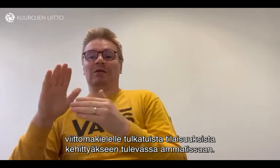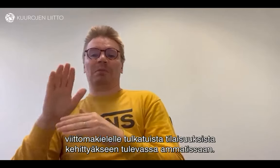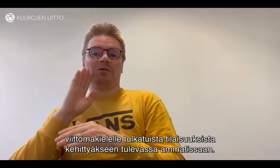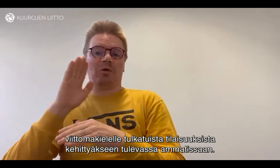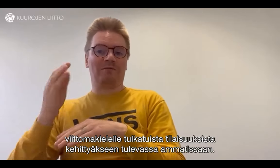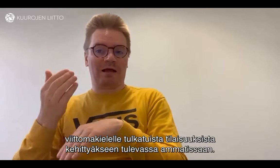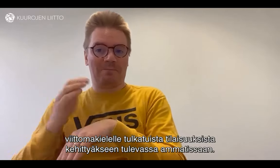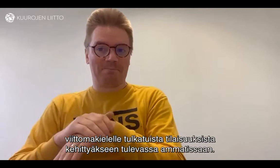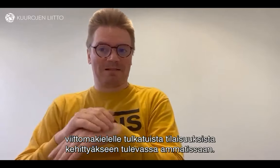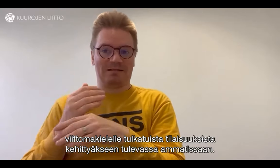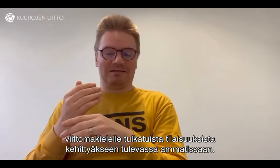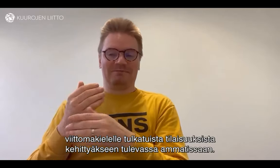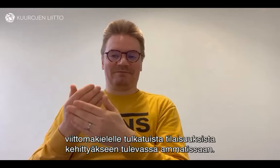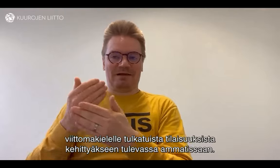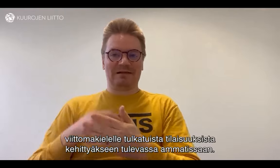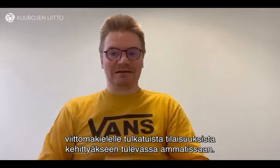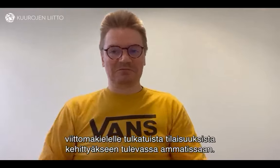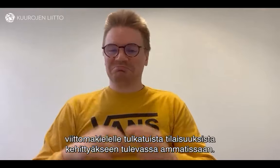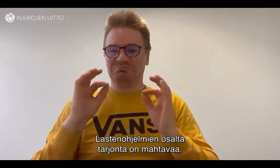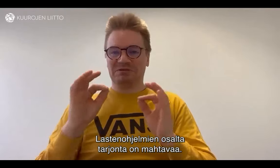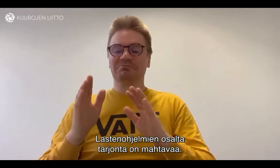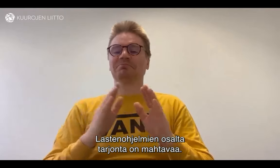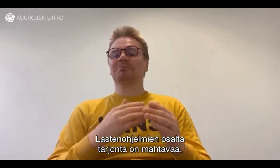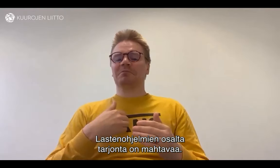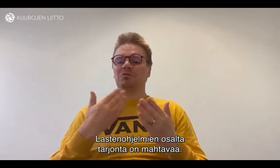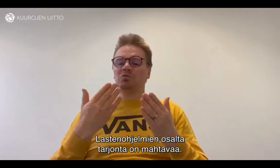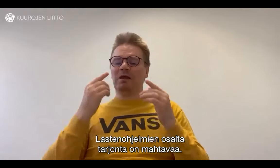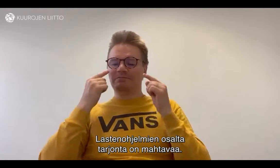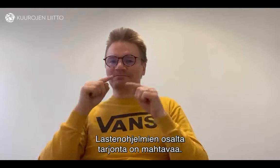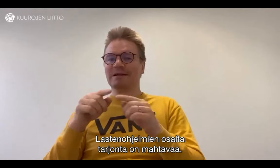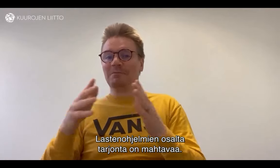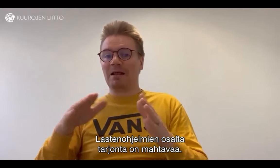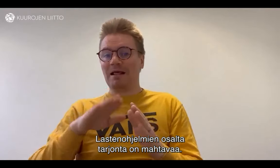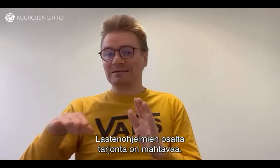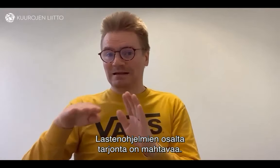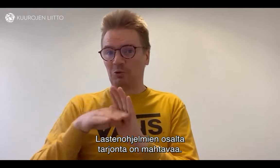viittomakielelle tulkatuista tilaisuuksista kehittyäkseen tulevassa ammatissaan.